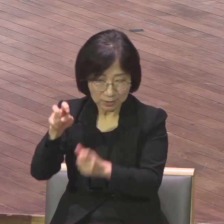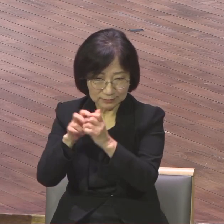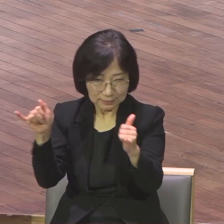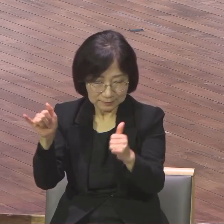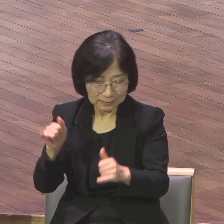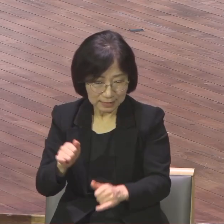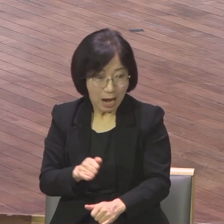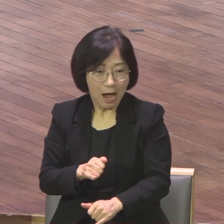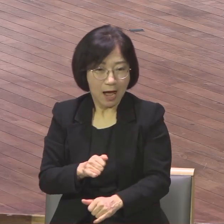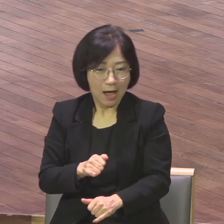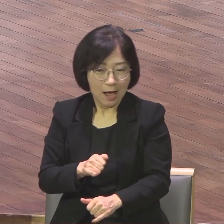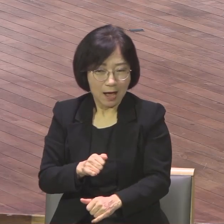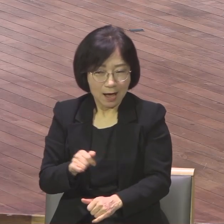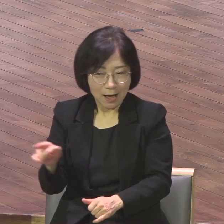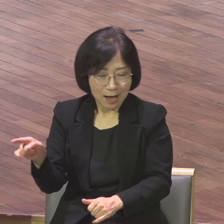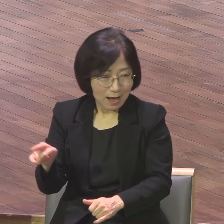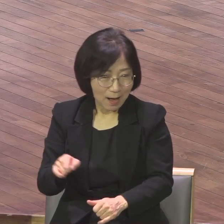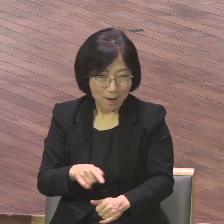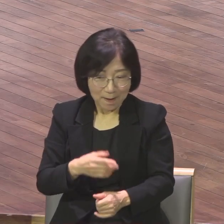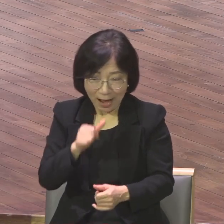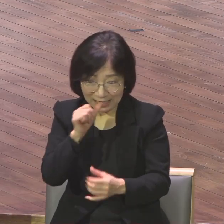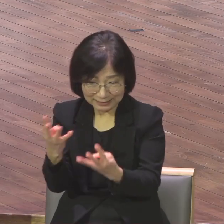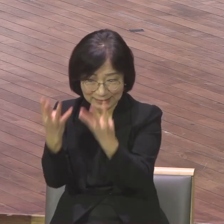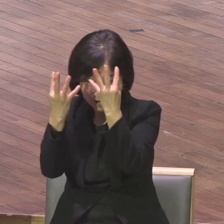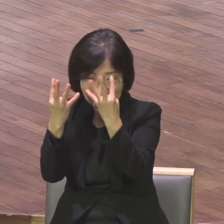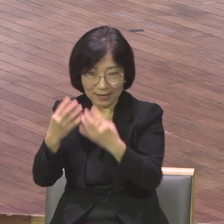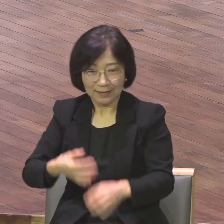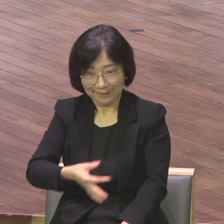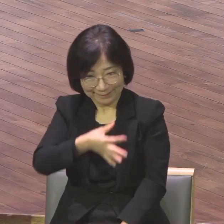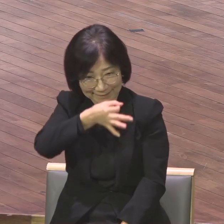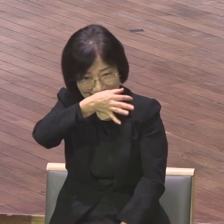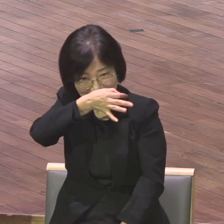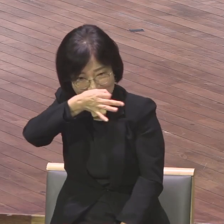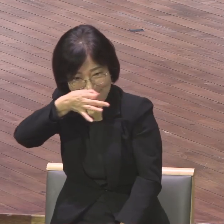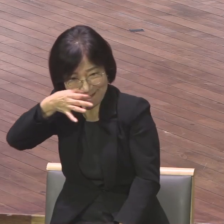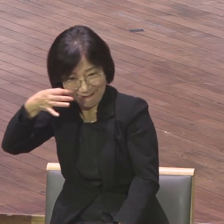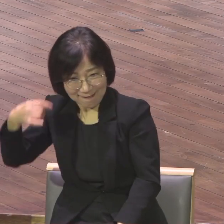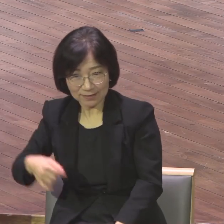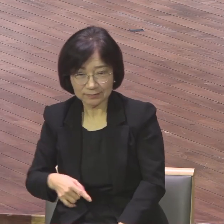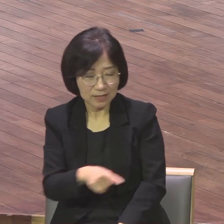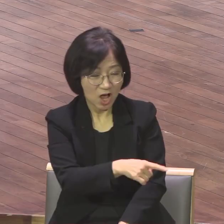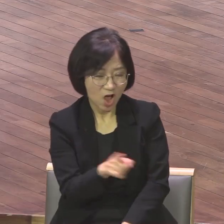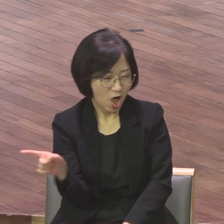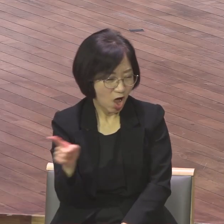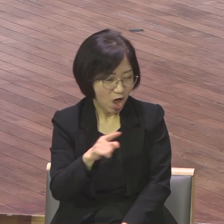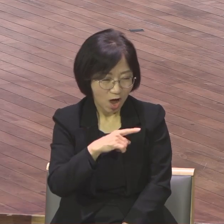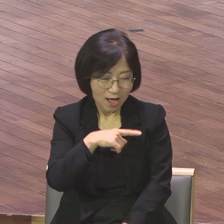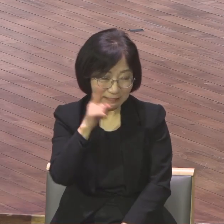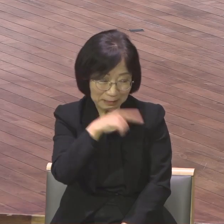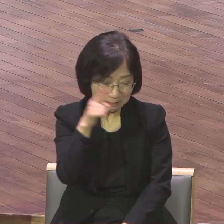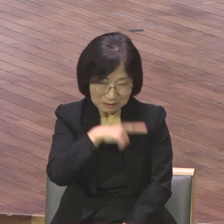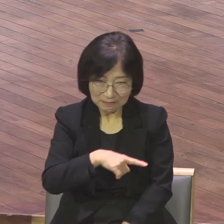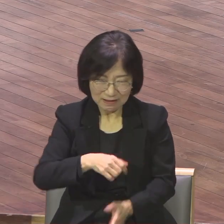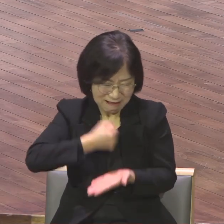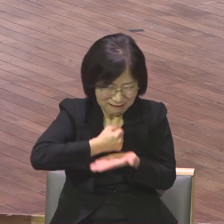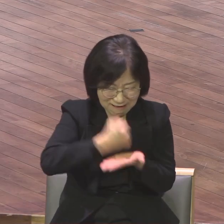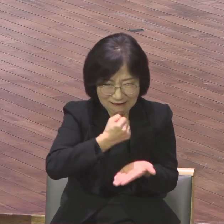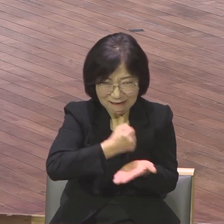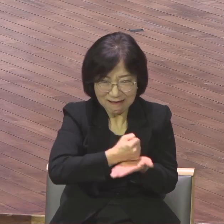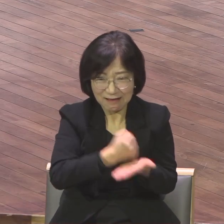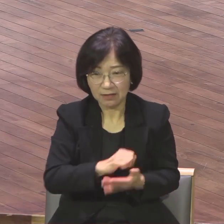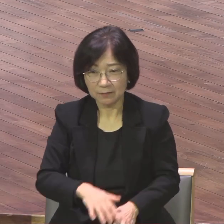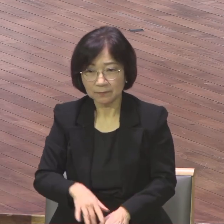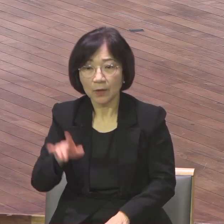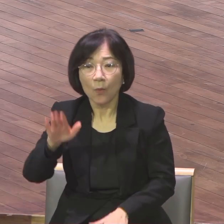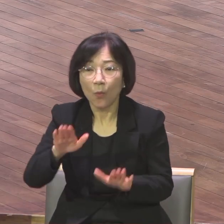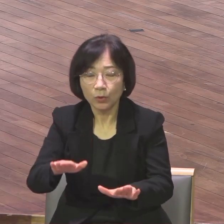바울이 무슨 이유로 감옥에 갇혔는지에 대해서 설명하지 않았어요. 이들은요, 마치